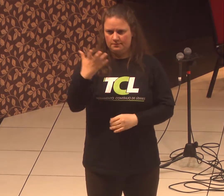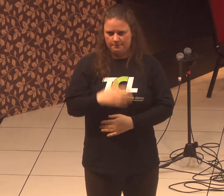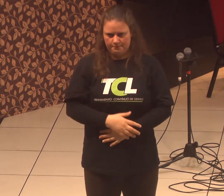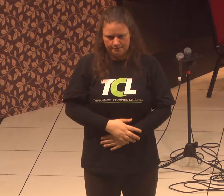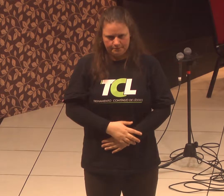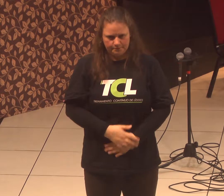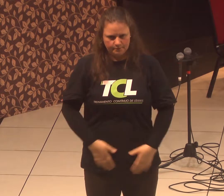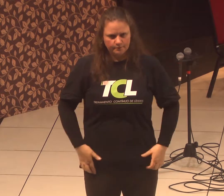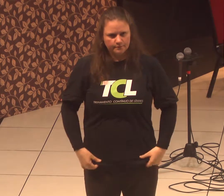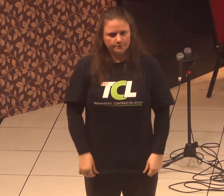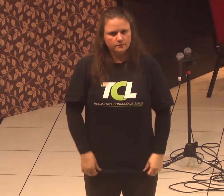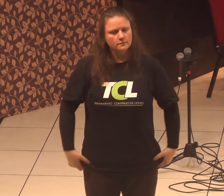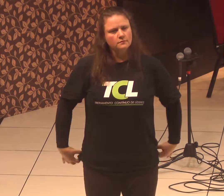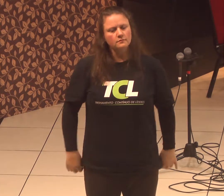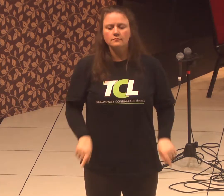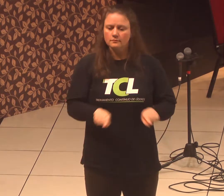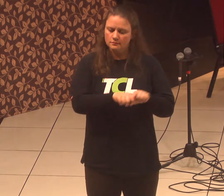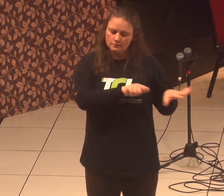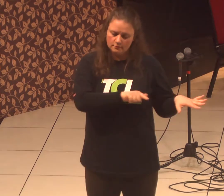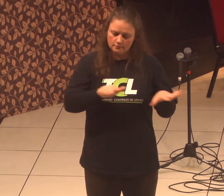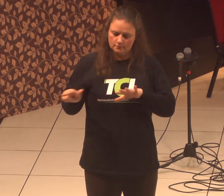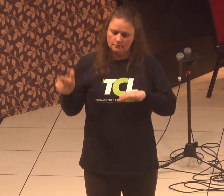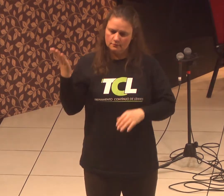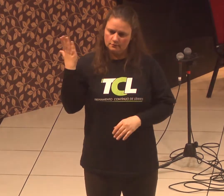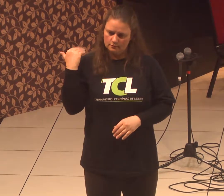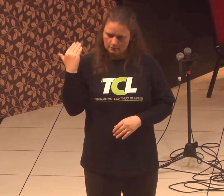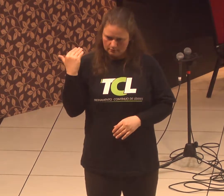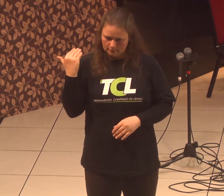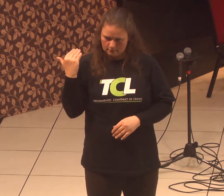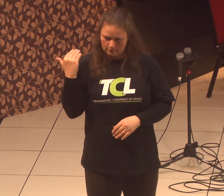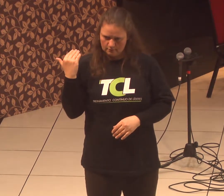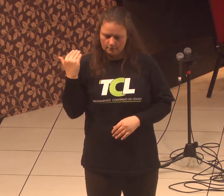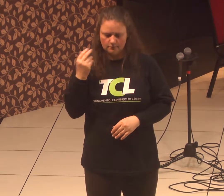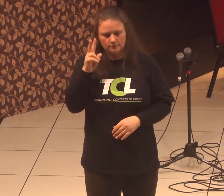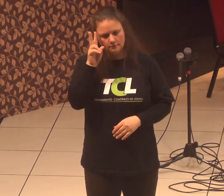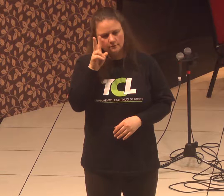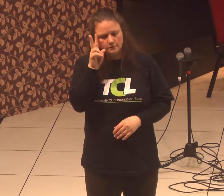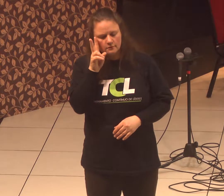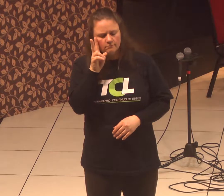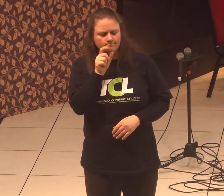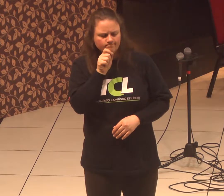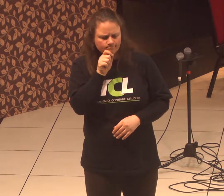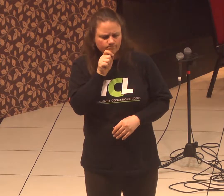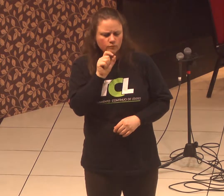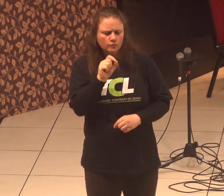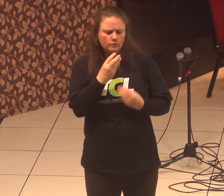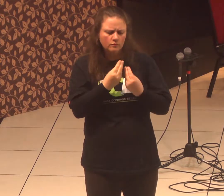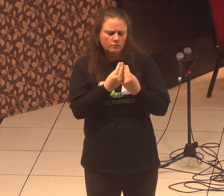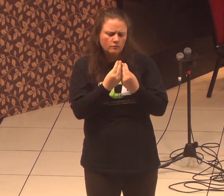com uma ênfase muito grande, de duas coisas. A gente analisou a sensibilidade que